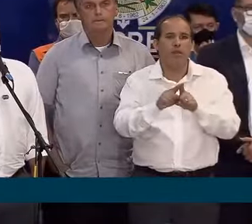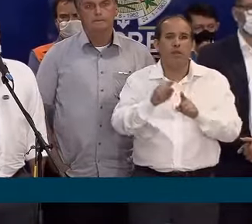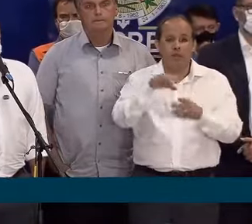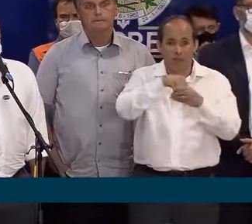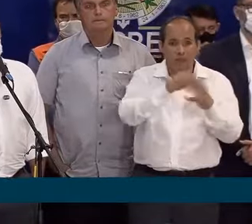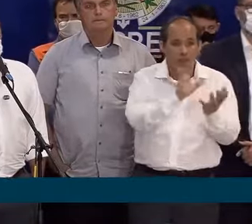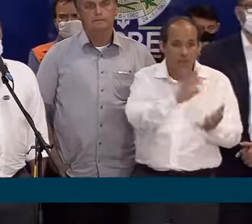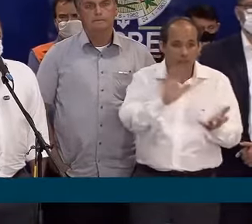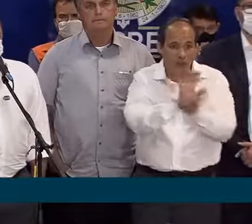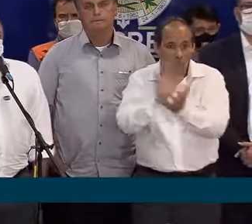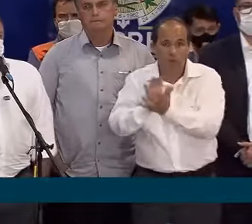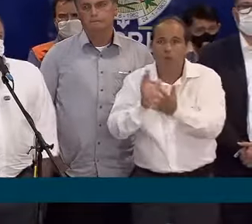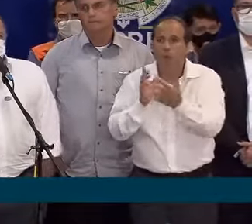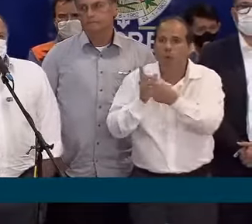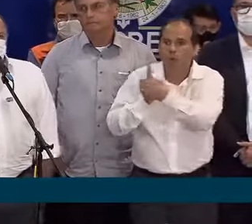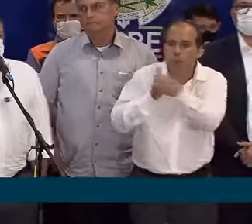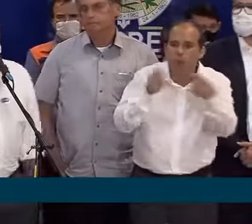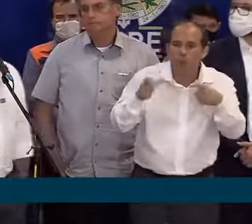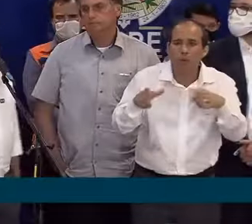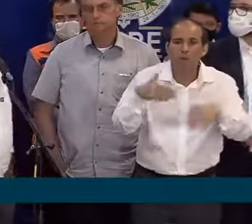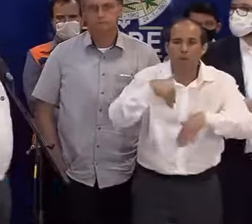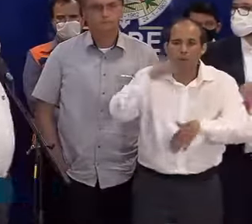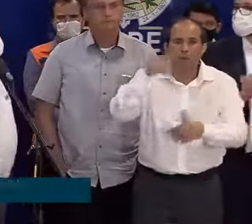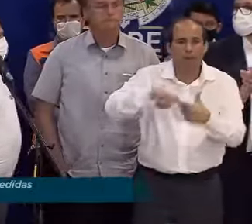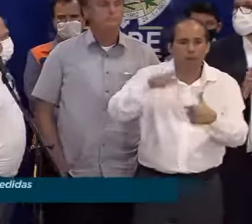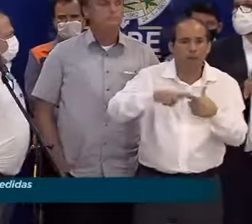priorizando as áreas que estão mais atingidas. Muito obrigado.